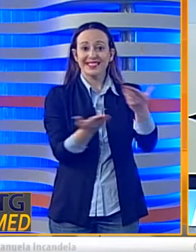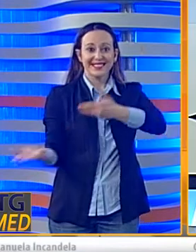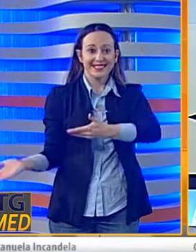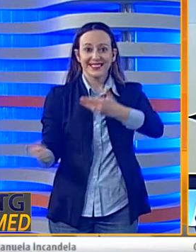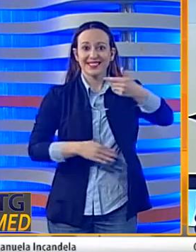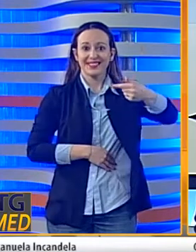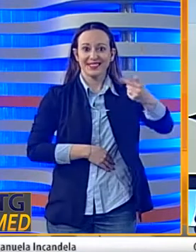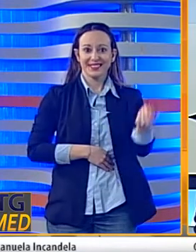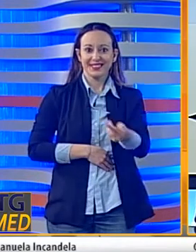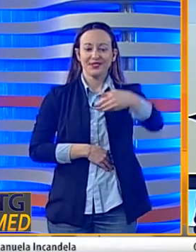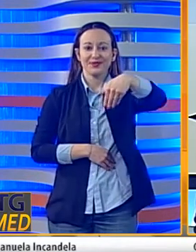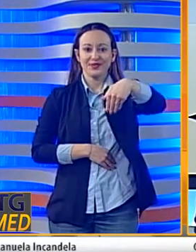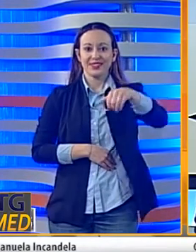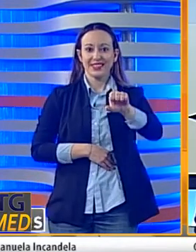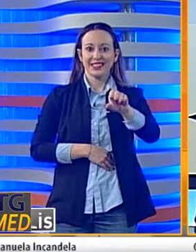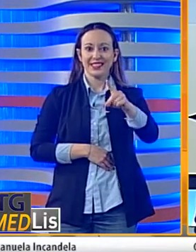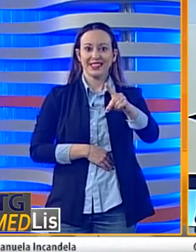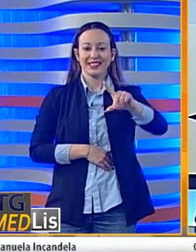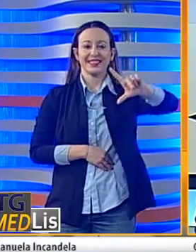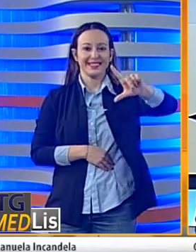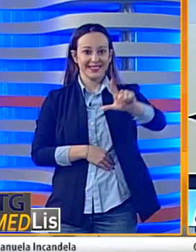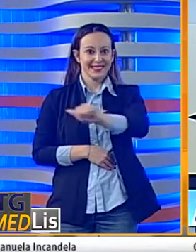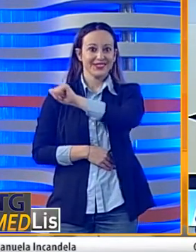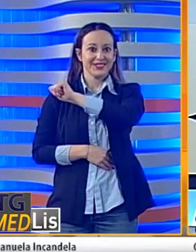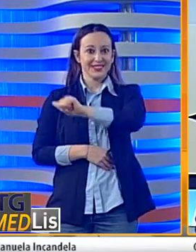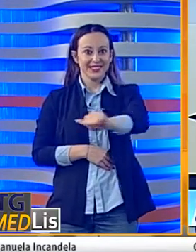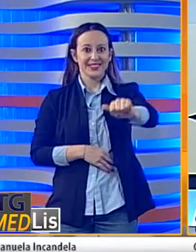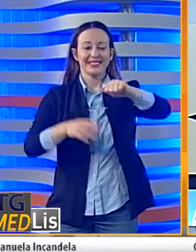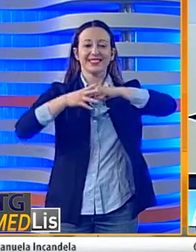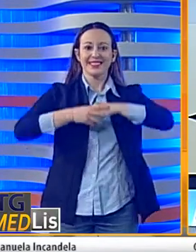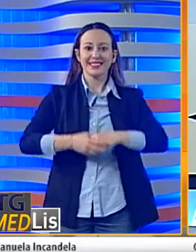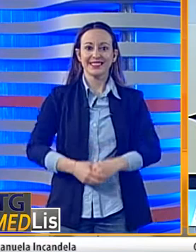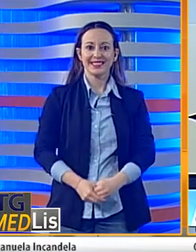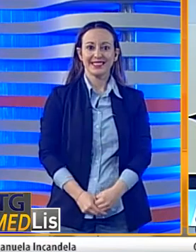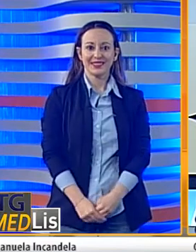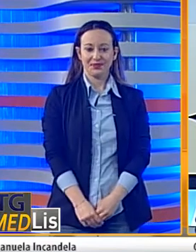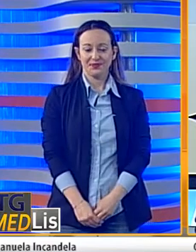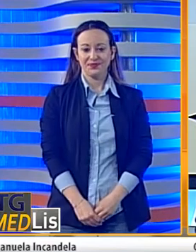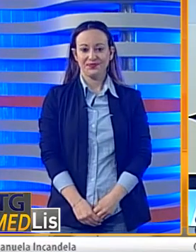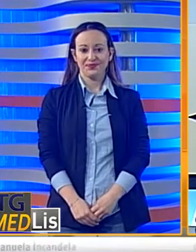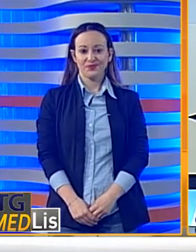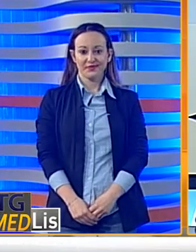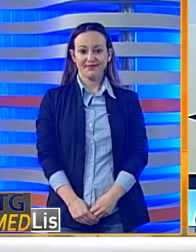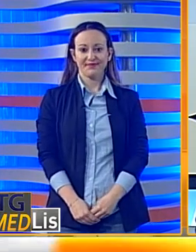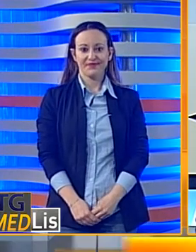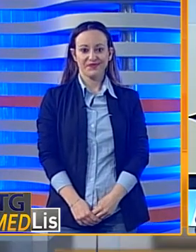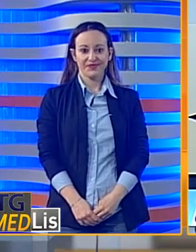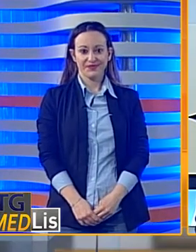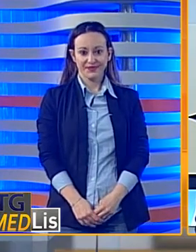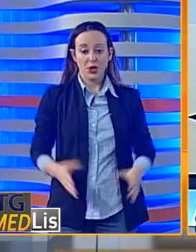Buon pomeriggio da Gualtiero San Filippo, bentrovati a questa nuova edizione del TG Med List, l'informazione nella lingua italiana dei